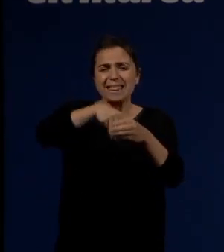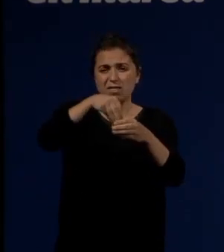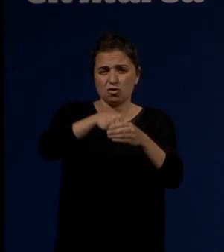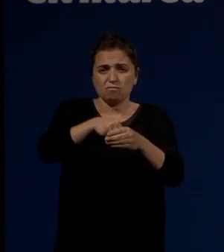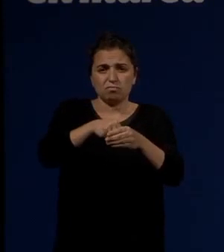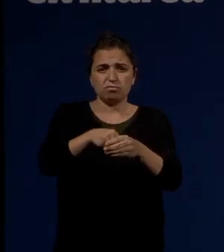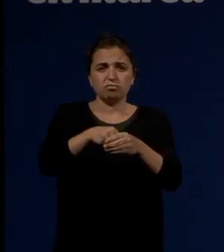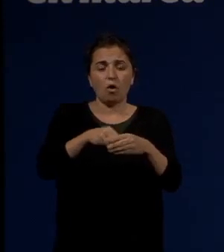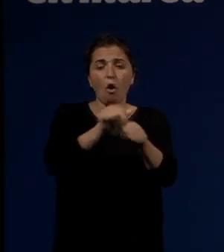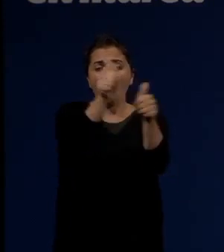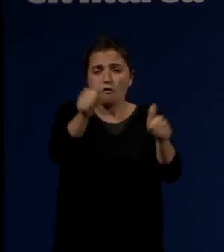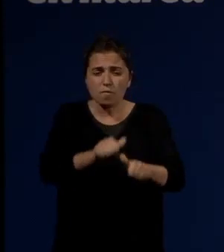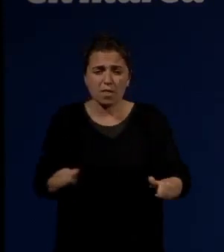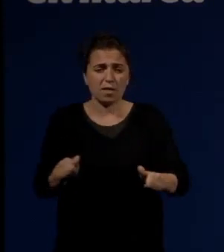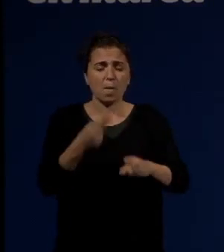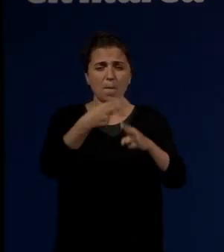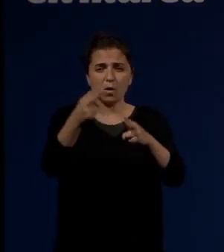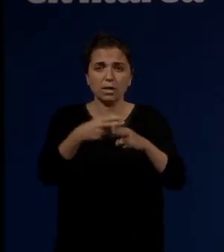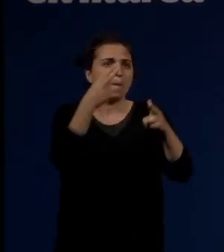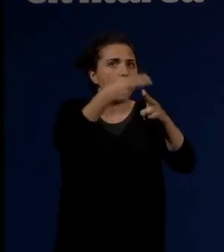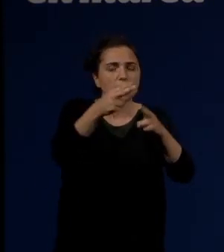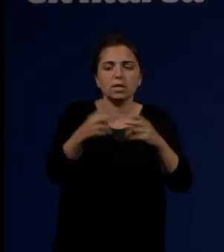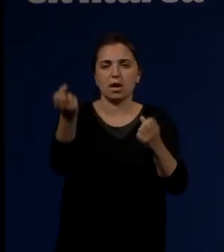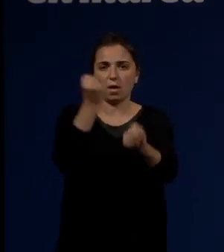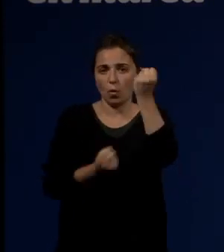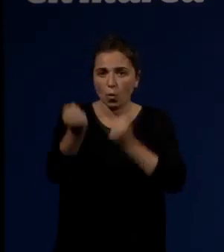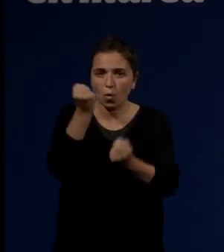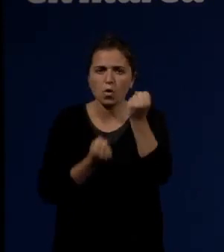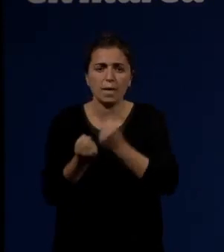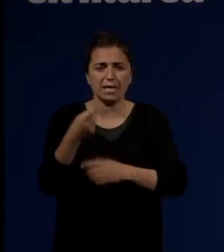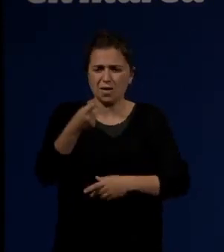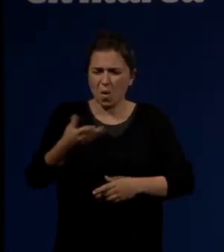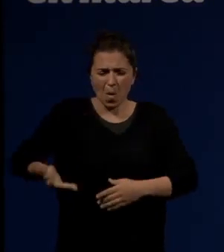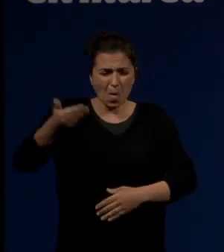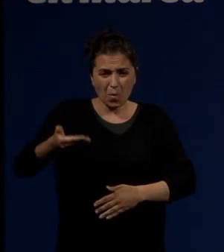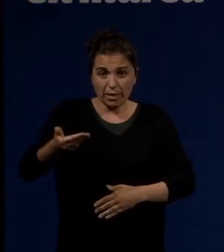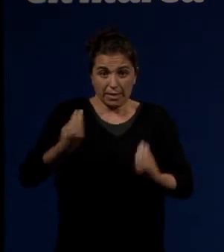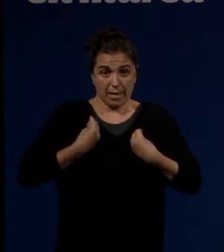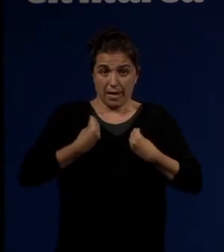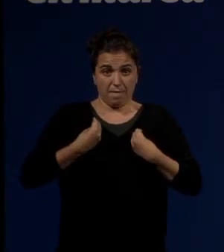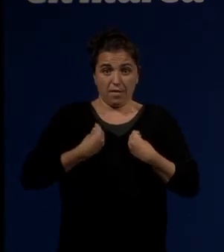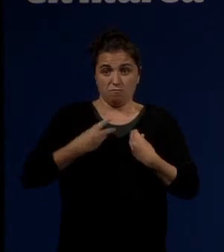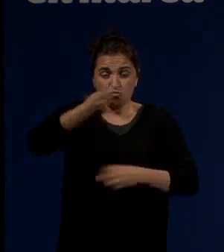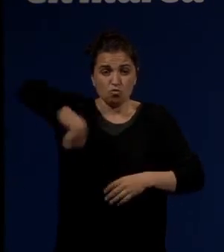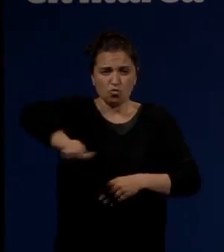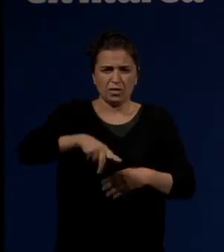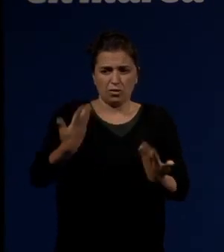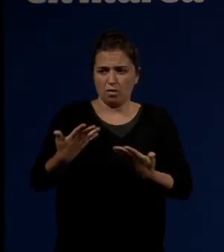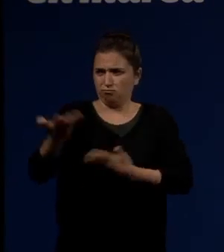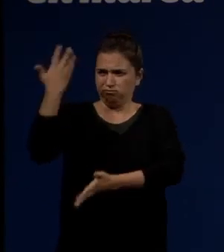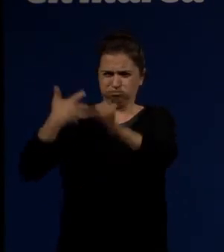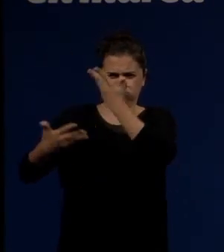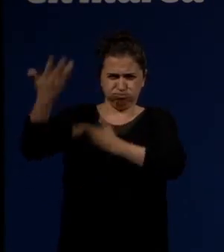dadevos conta, a política, ao igual que a economía, son fundamentales na nosa vida. O leva sendo desde das antigas